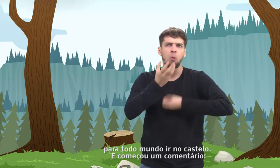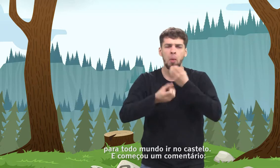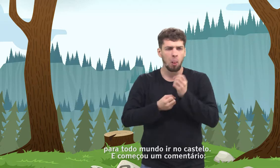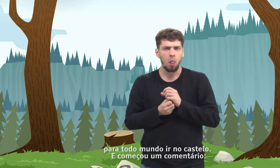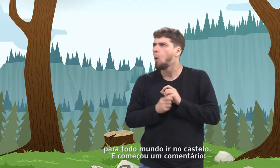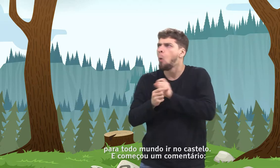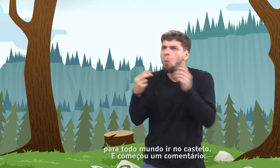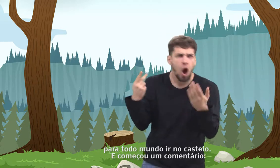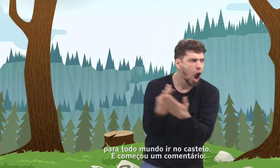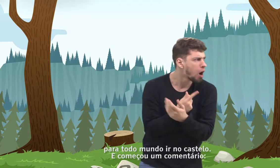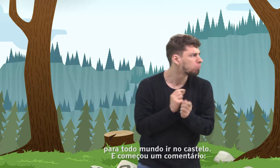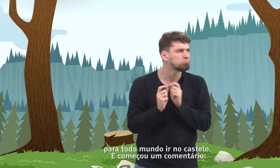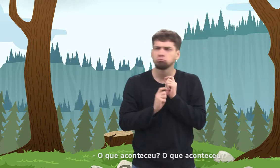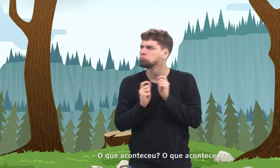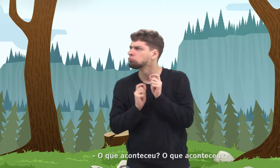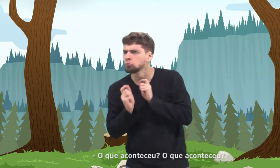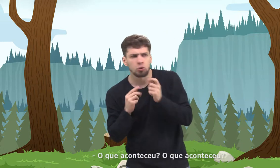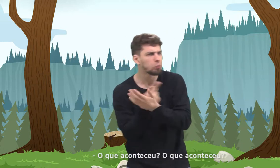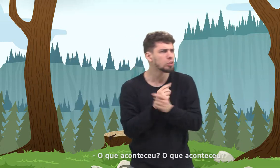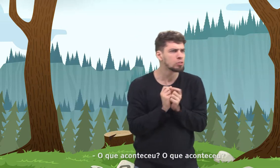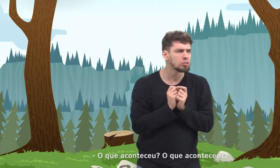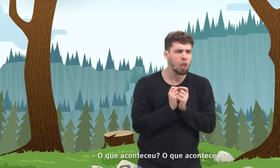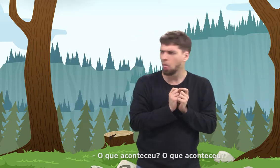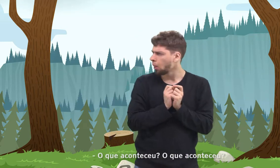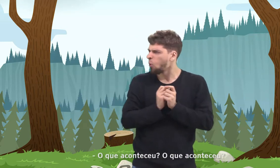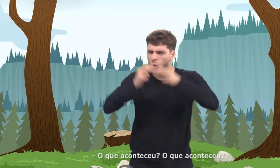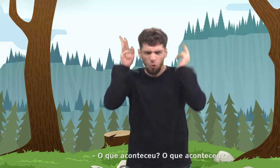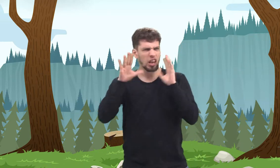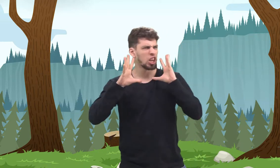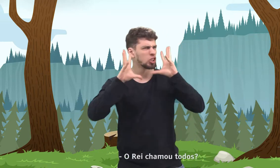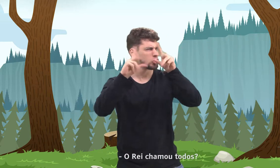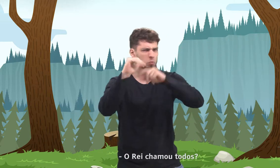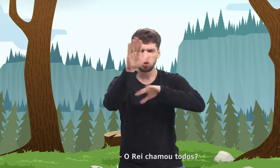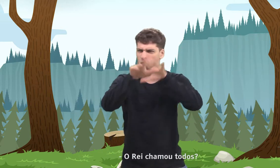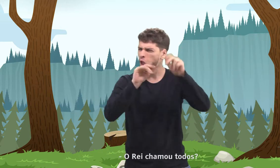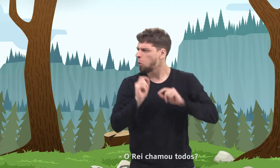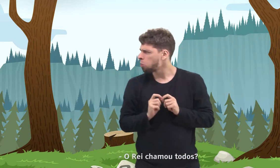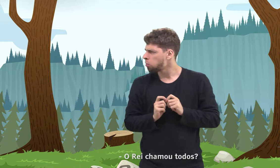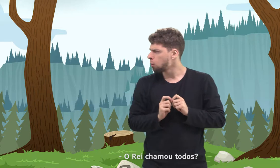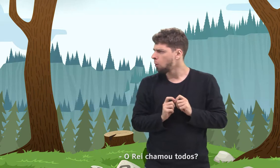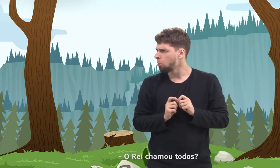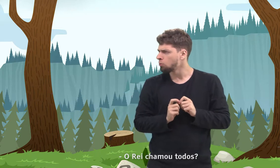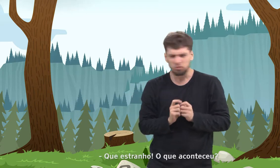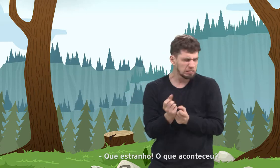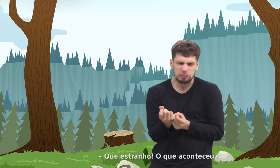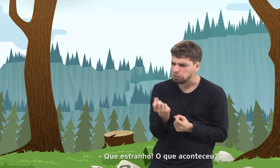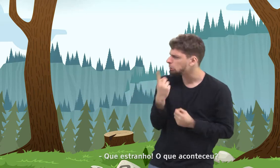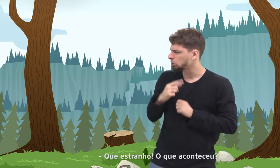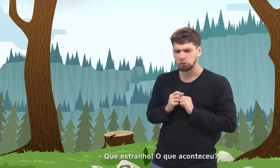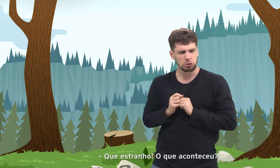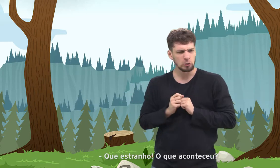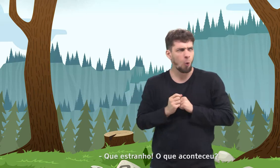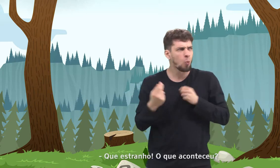e começou um comentário que aconteceu o que aconteceu o rei chamou todos que estranho que